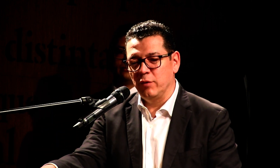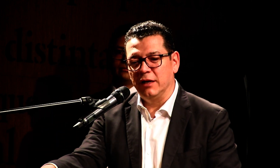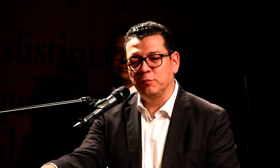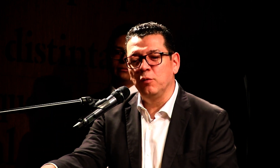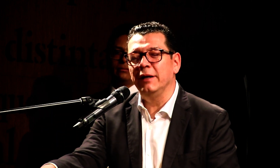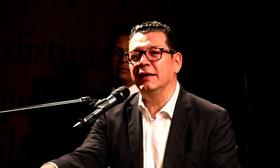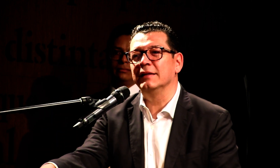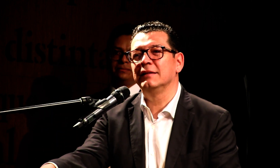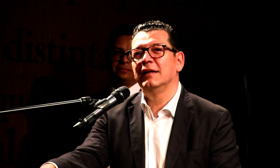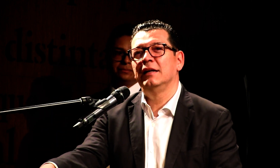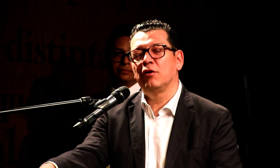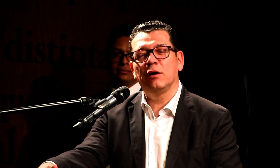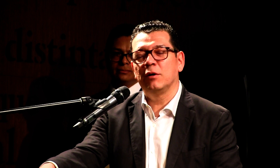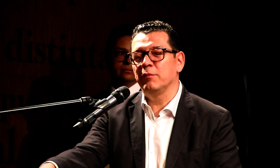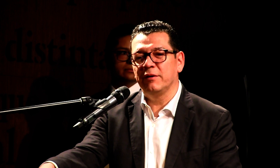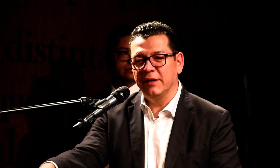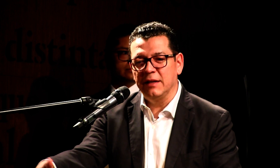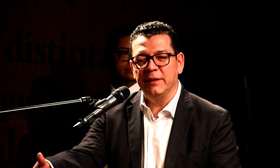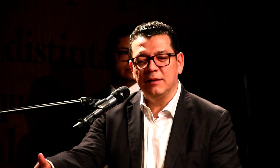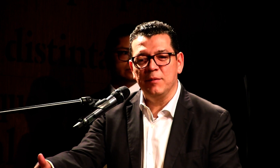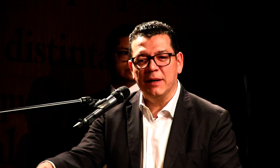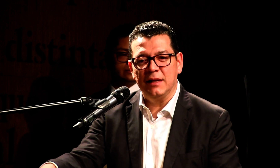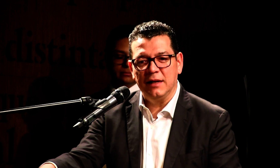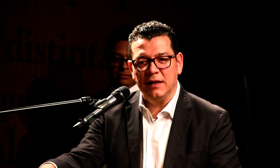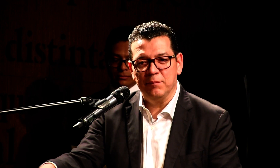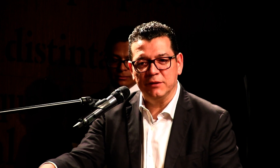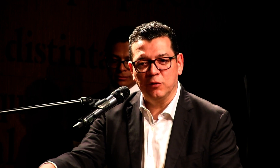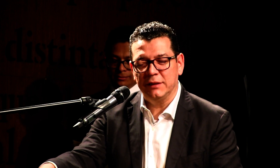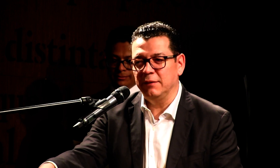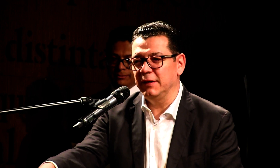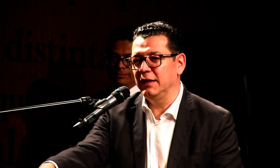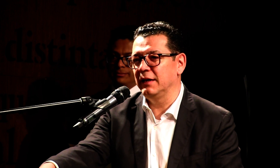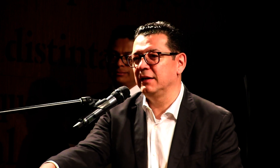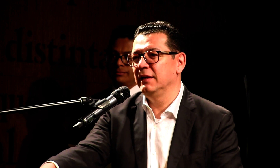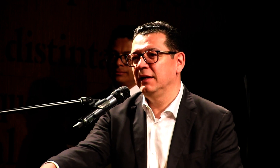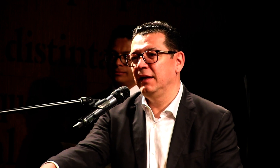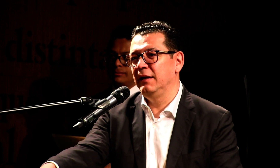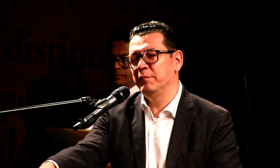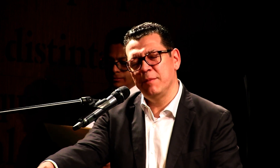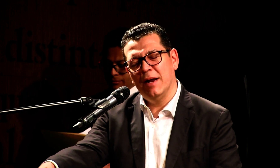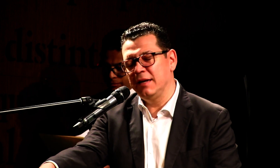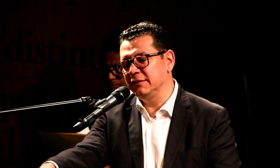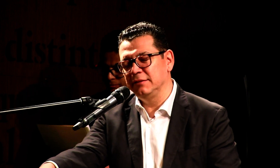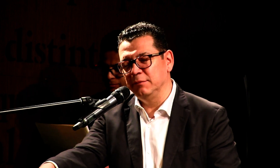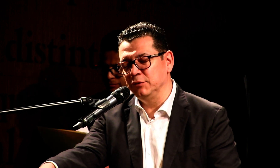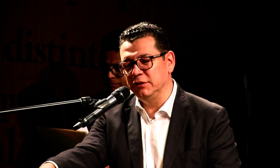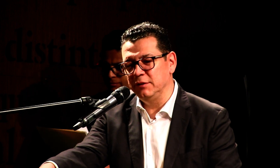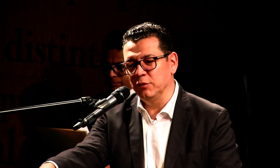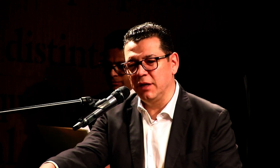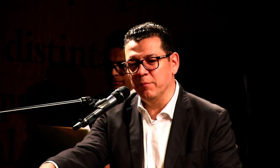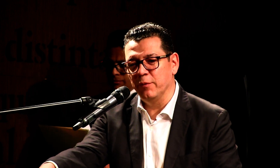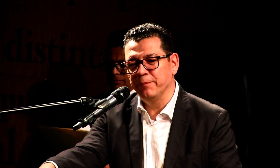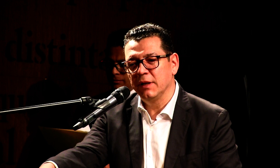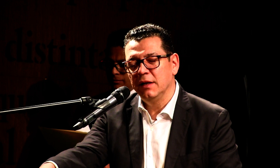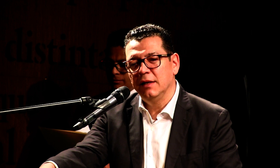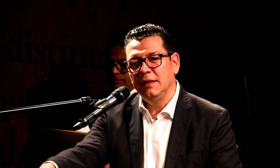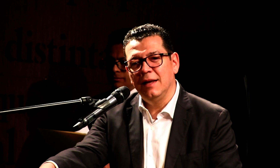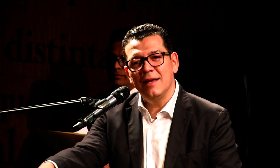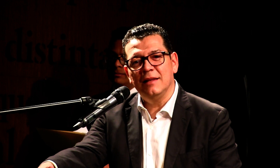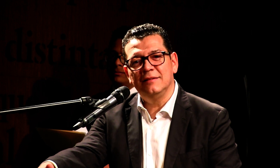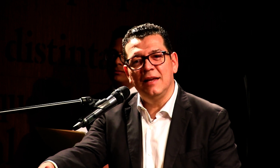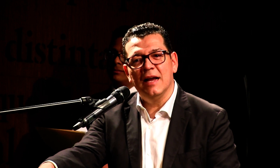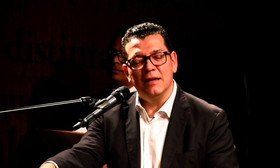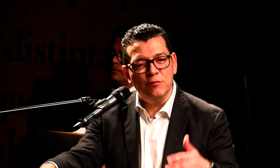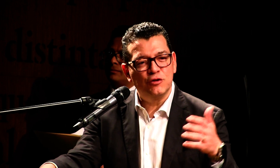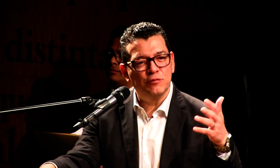de escuelas públicas. Yo recuerdo perfectamente, mi madre empezó a trabajar en primarias hace muchísimo tiempo y